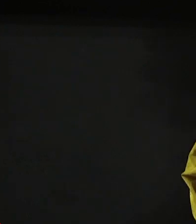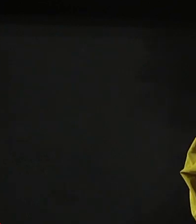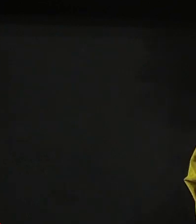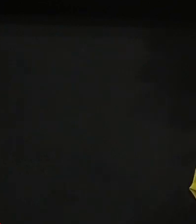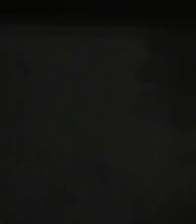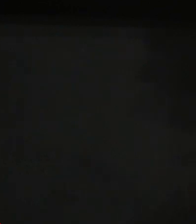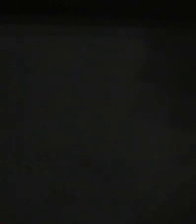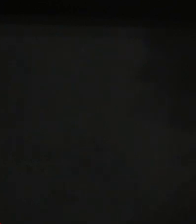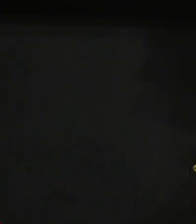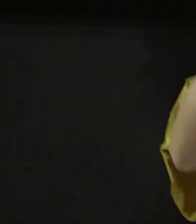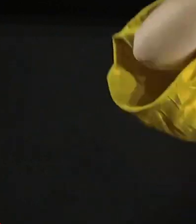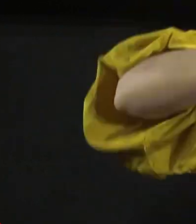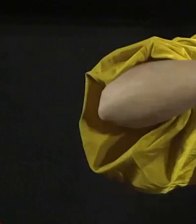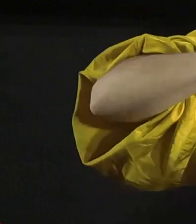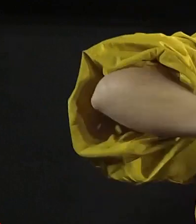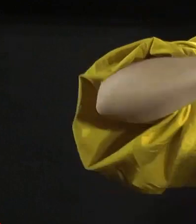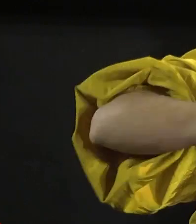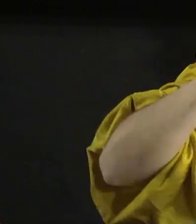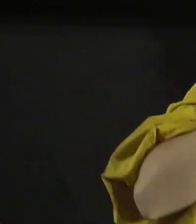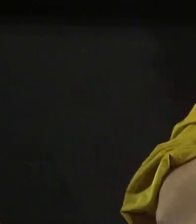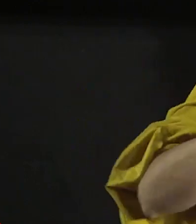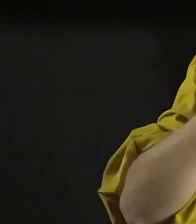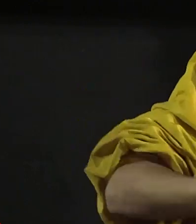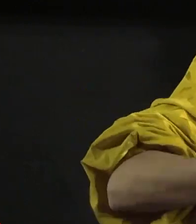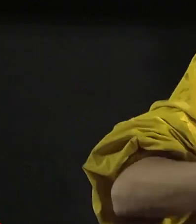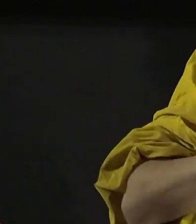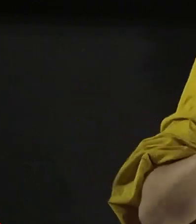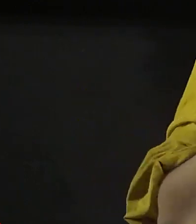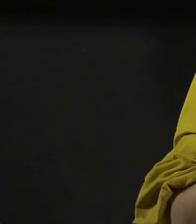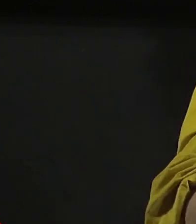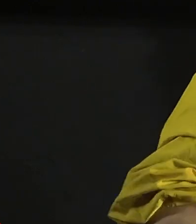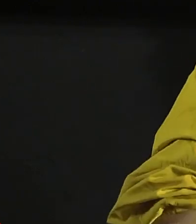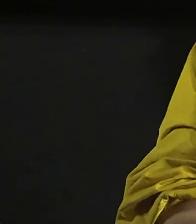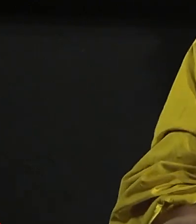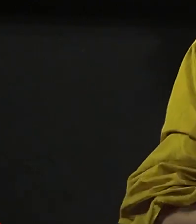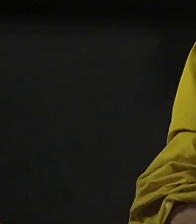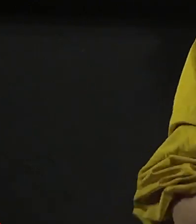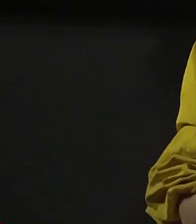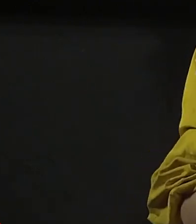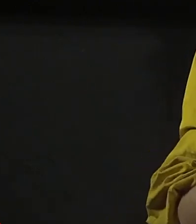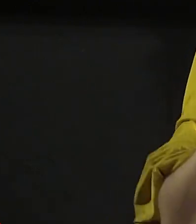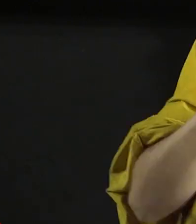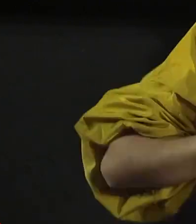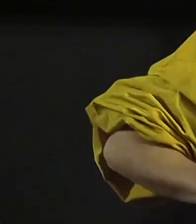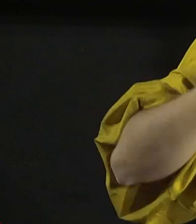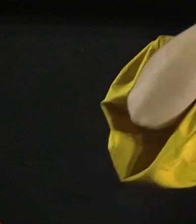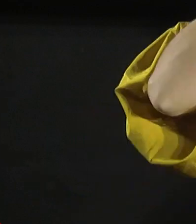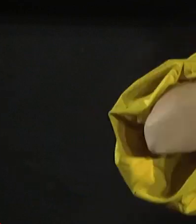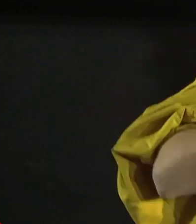dedicar yo a ser actriz Bueno pues yo me metí en la asociación de yo seguía en la asociación de sordos Haciendo mis obras de teatro y ahí de alguna manera